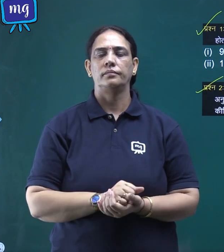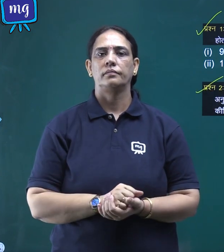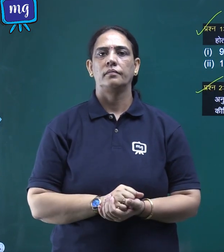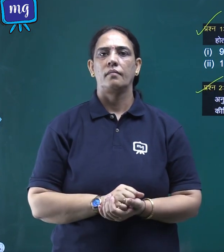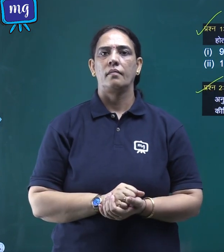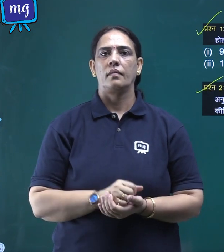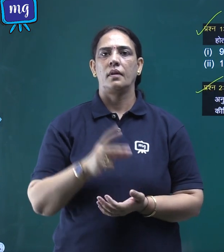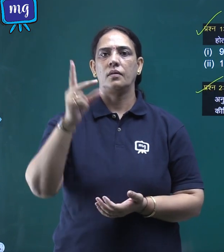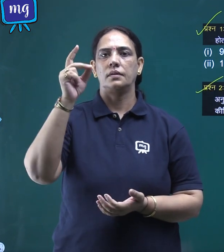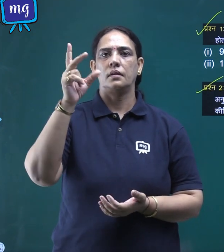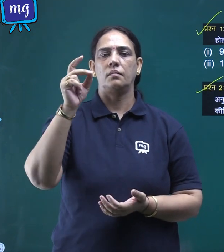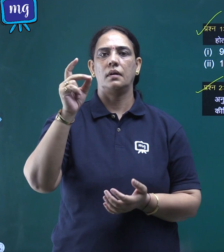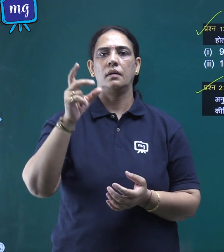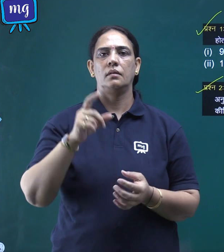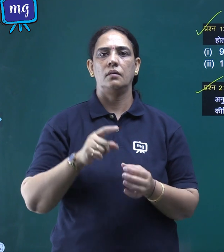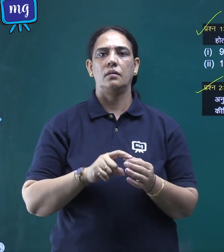प्रश्न नंबर दो,